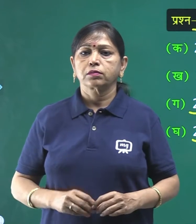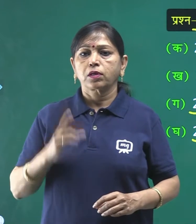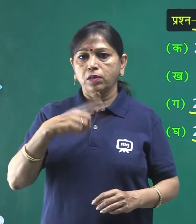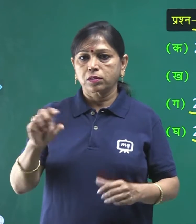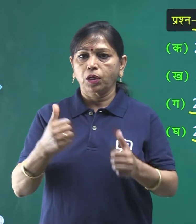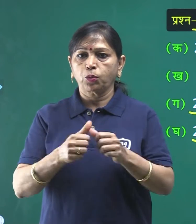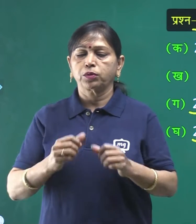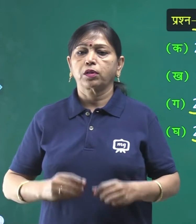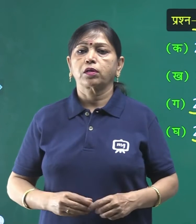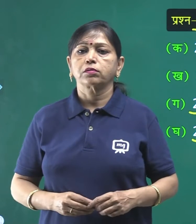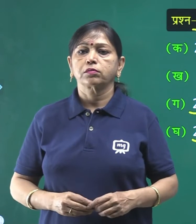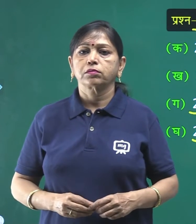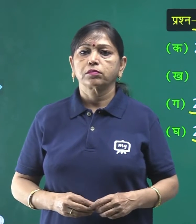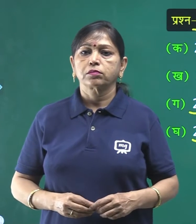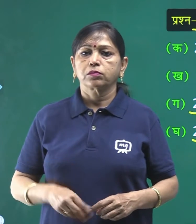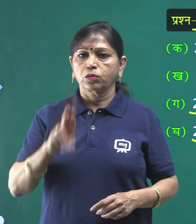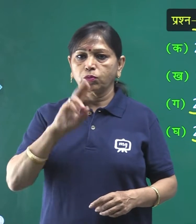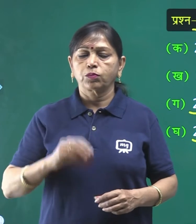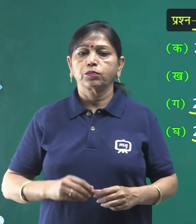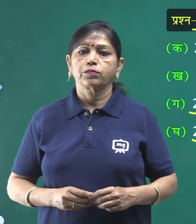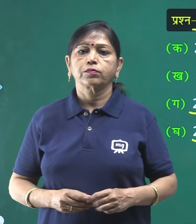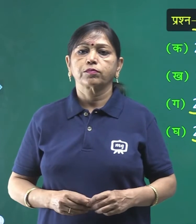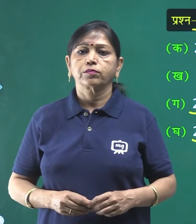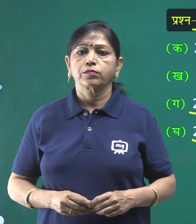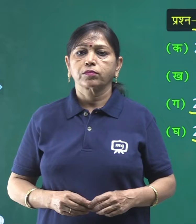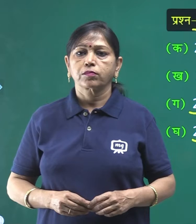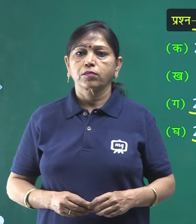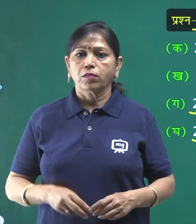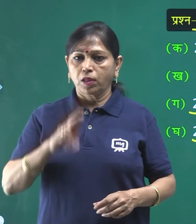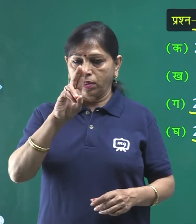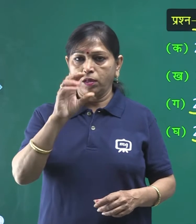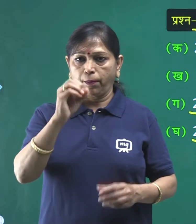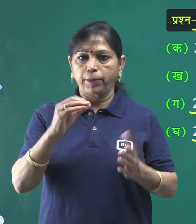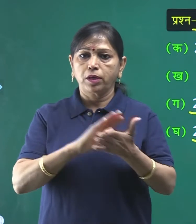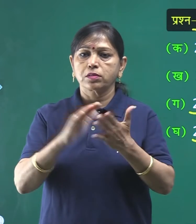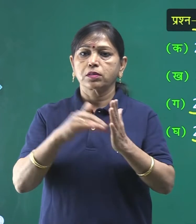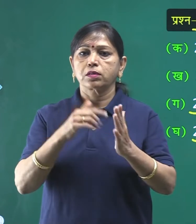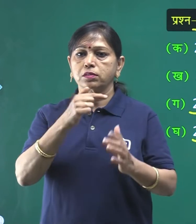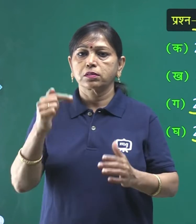सही उत्तर है 2 20 हर्ट्ज से